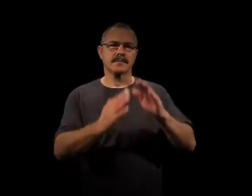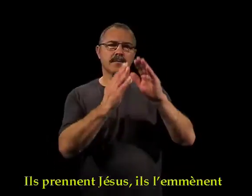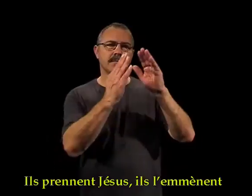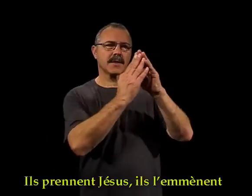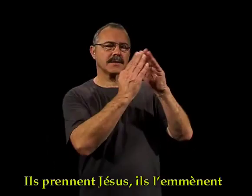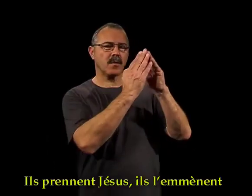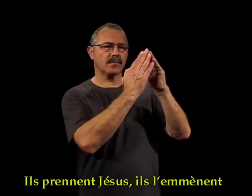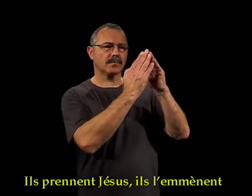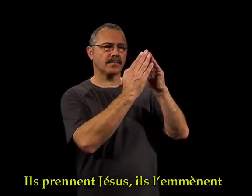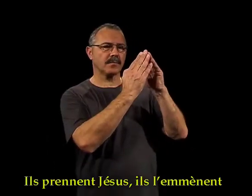Ils prennent Jésus,